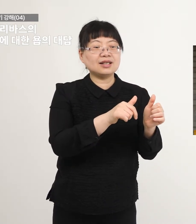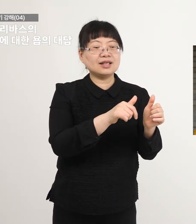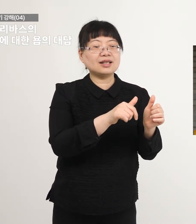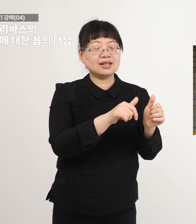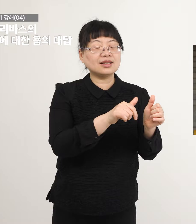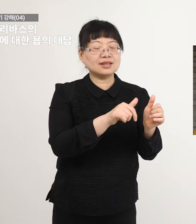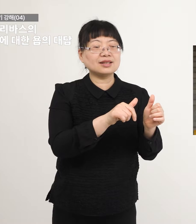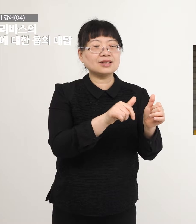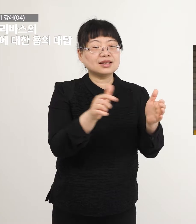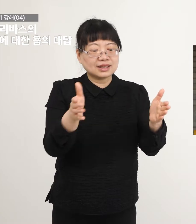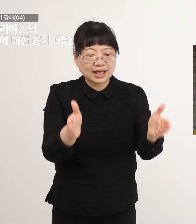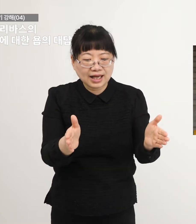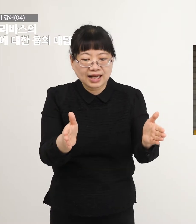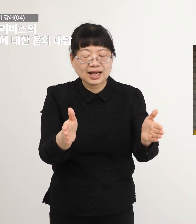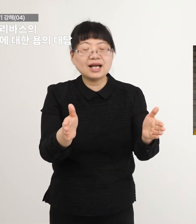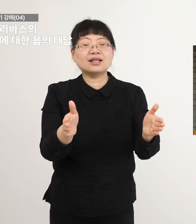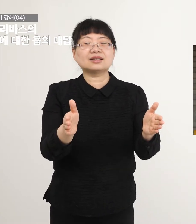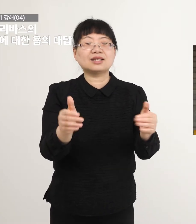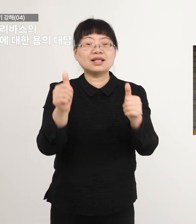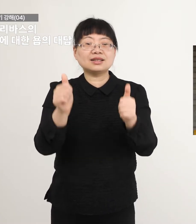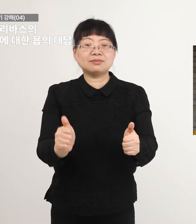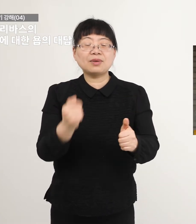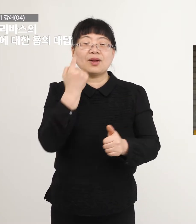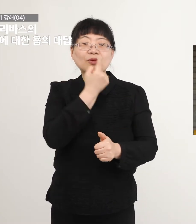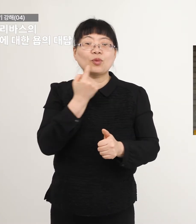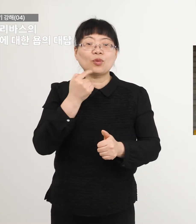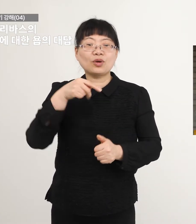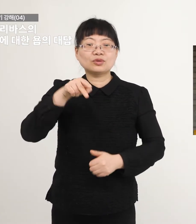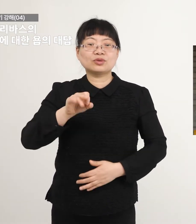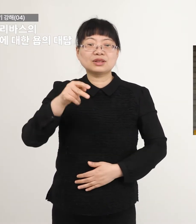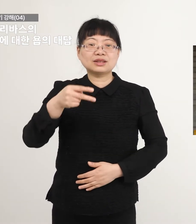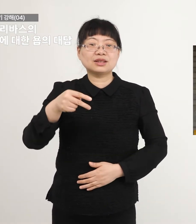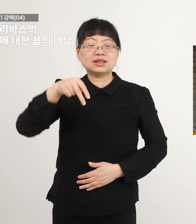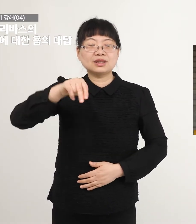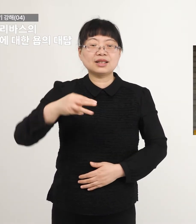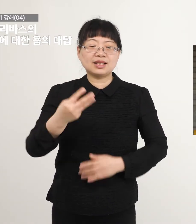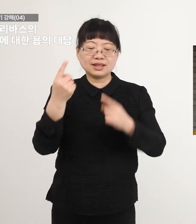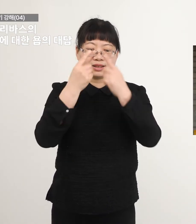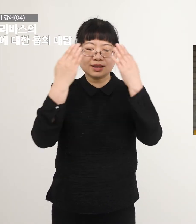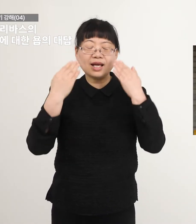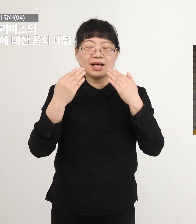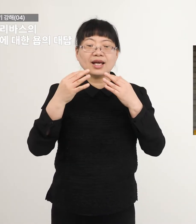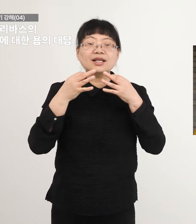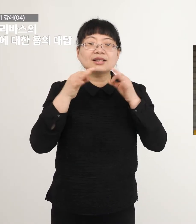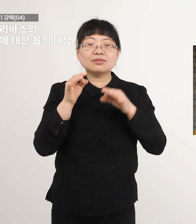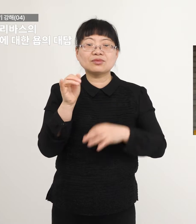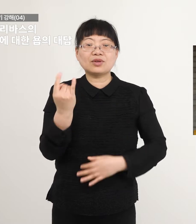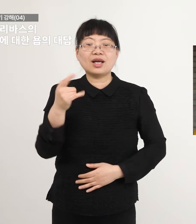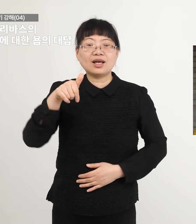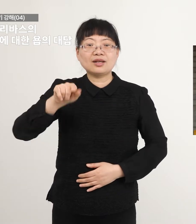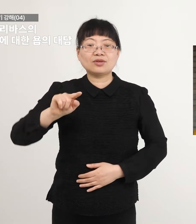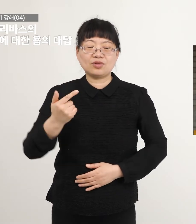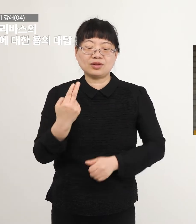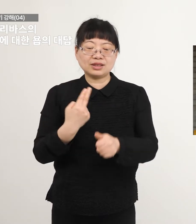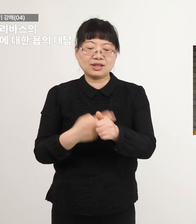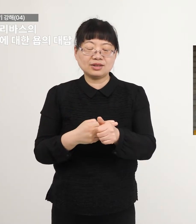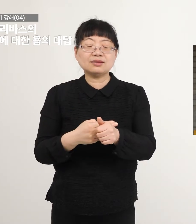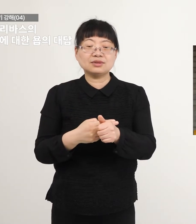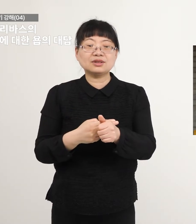숭실대 김회권 교수님이 쓴 욥기 주해설을 보니까 이 부분을